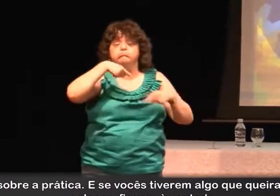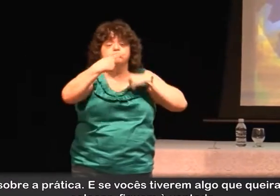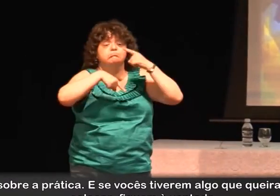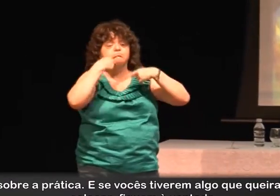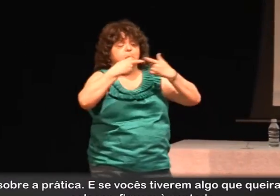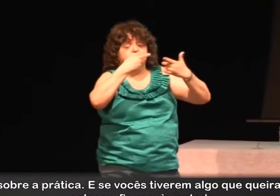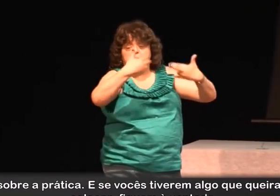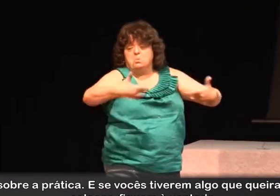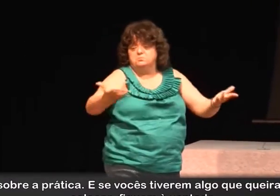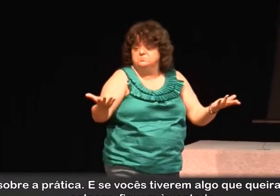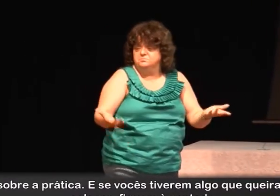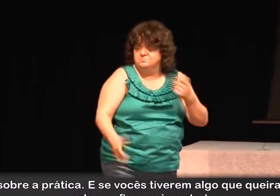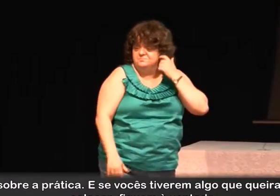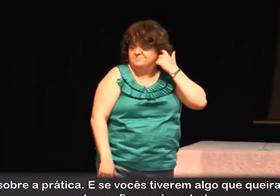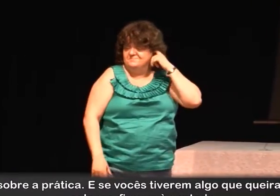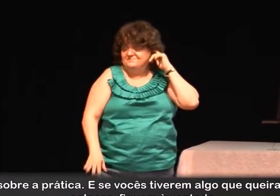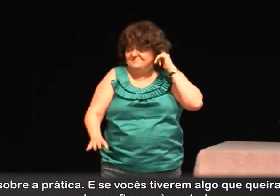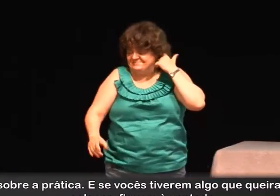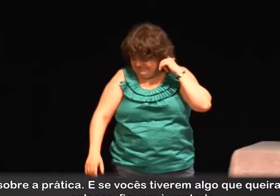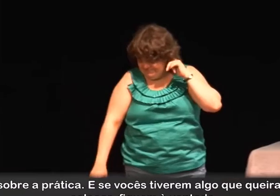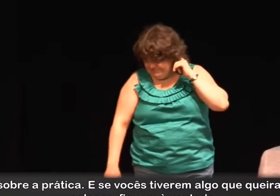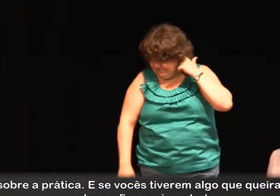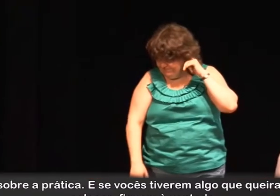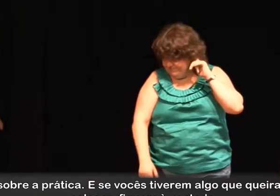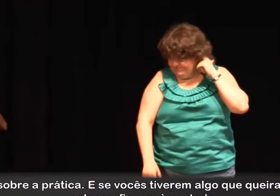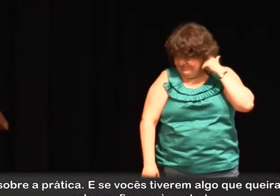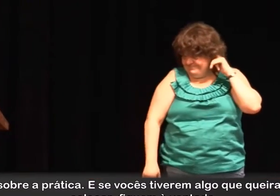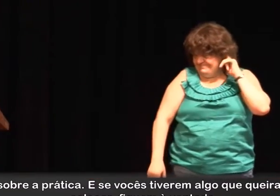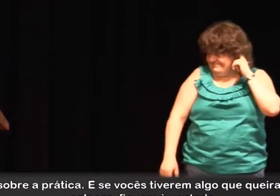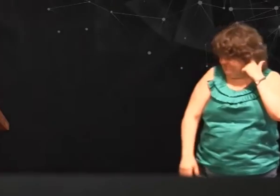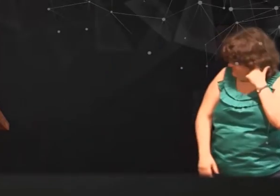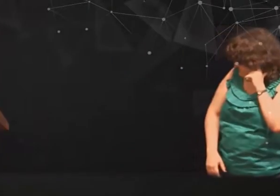a prática. E aí, se vocês tiverem alguma coisa que vocês queiram colocar, fiquem à vontade, tá bom?